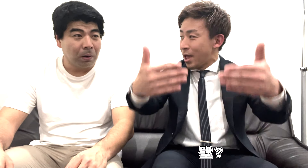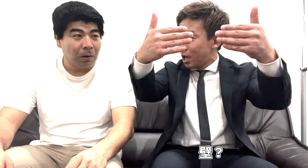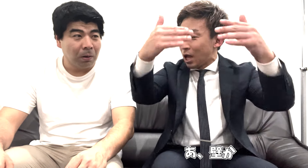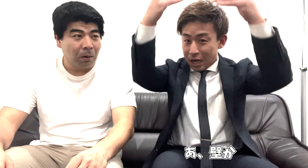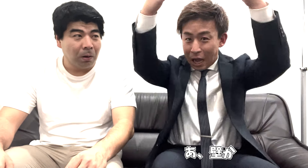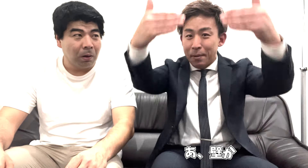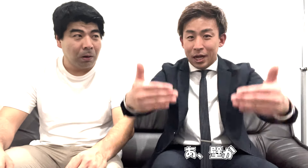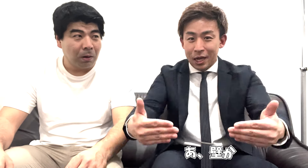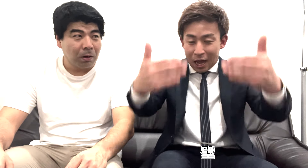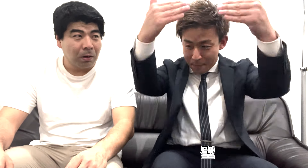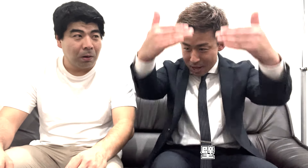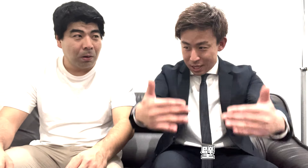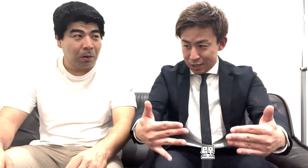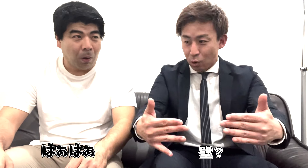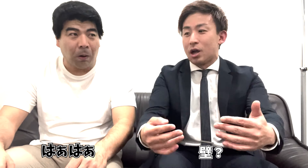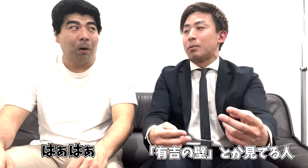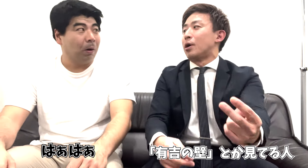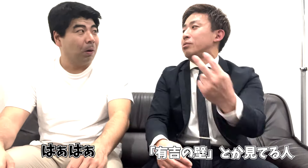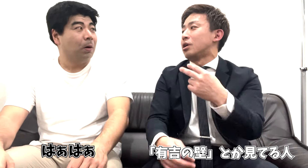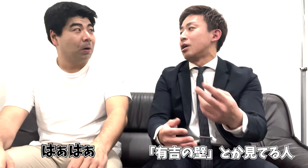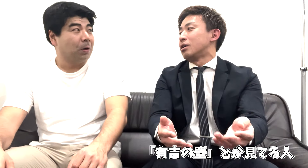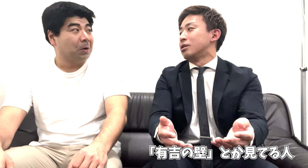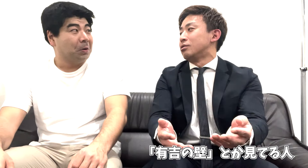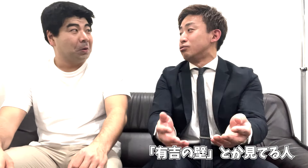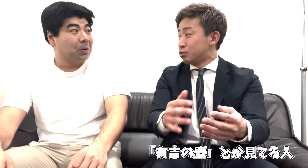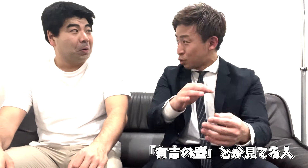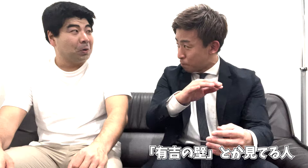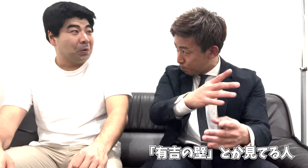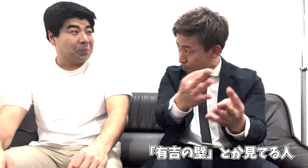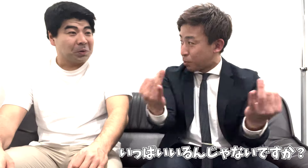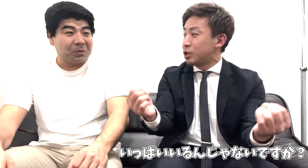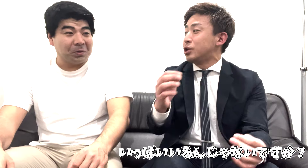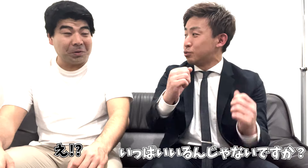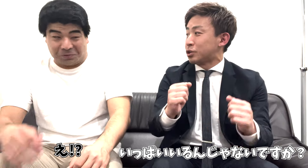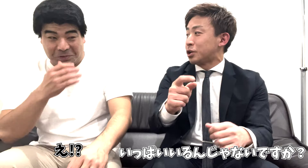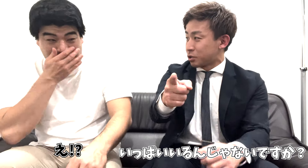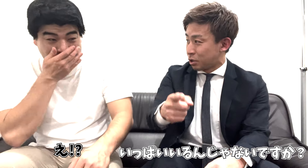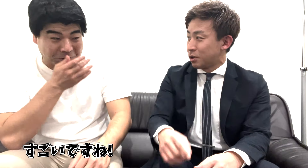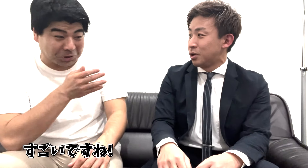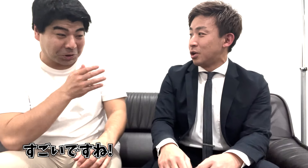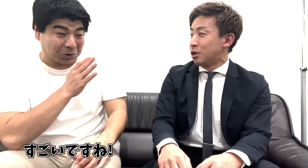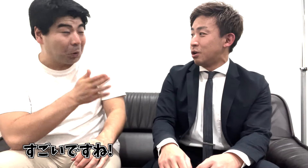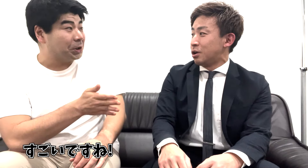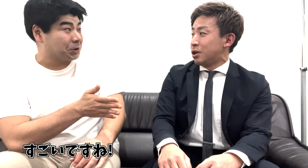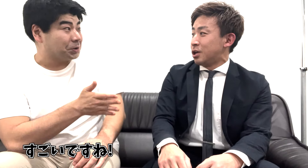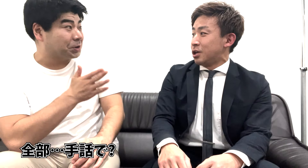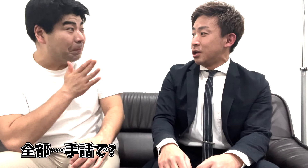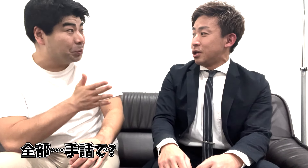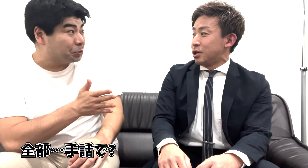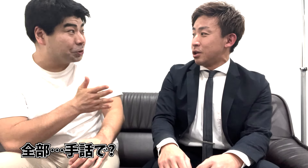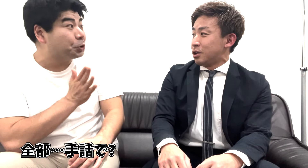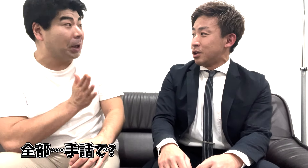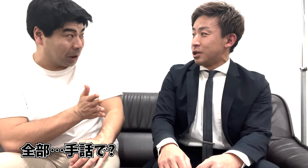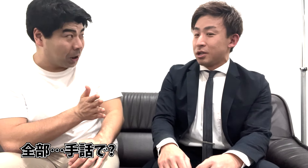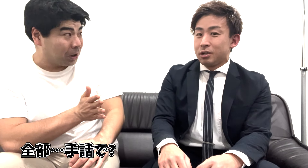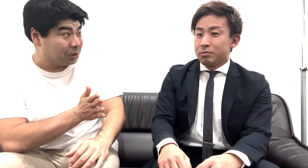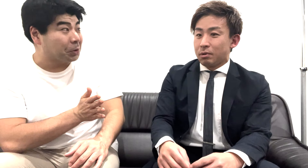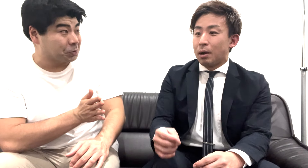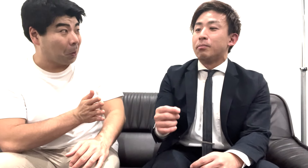あ、壁か、壁、はいはい、とか見てる人いっぱいいるんじゃないですか。 すごいですね、全部手話で。 まあ、